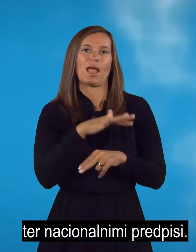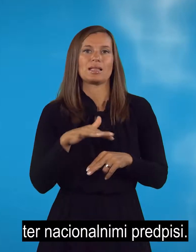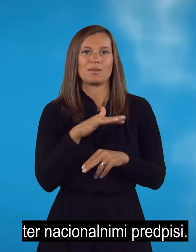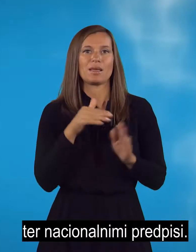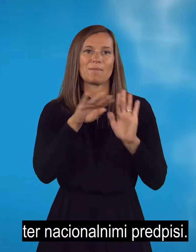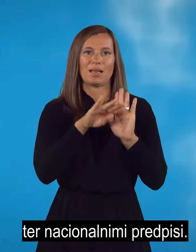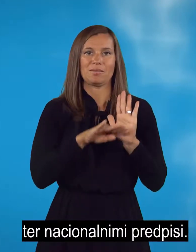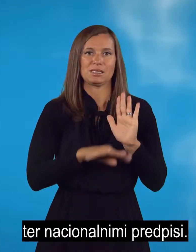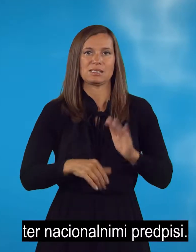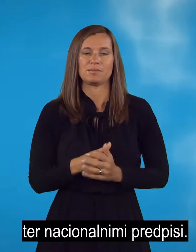predpisi.